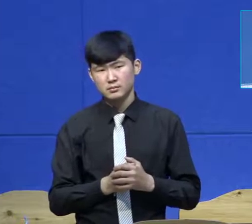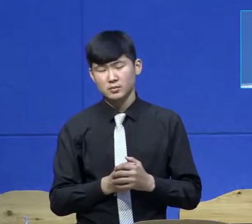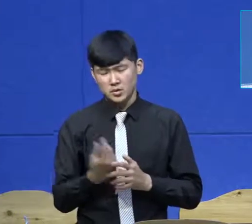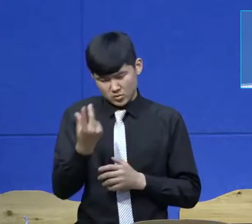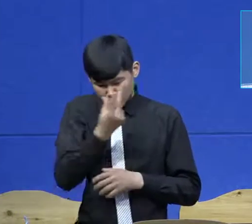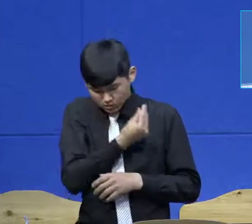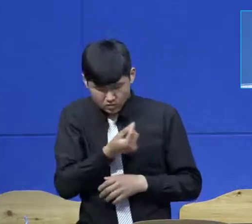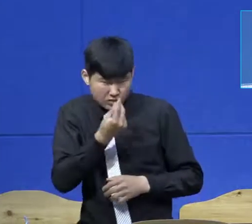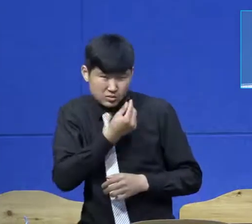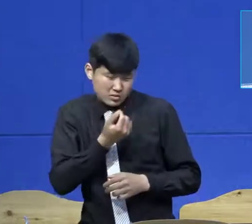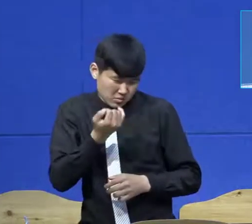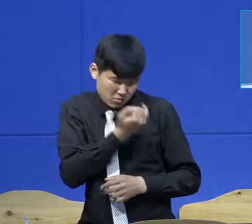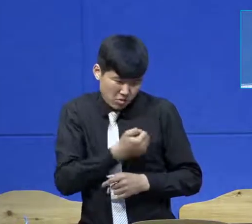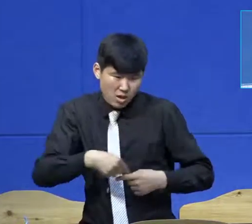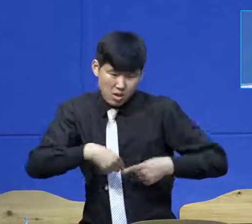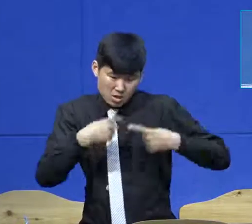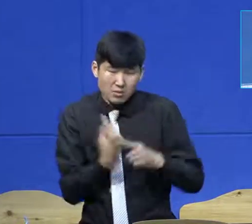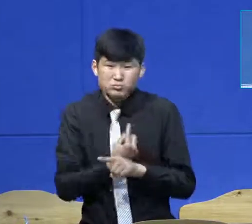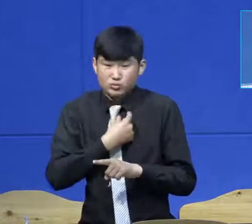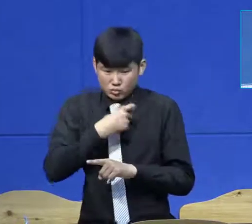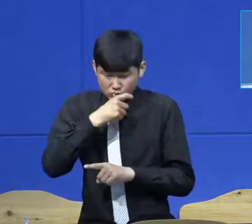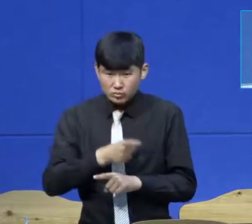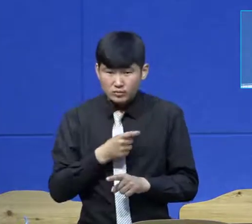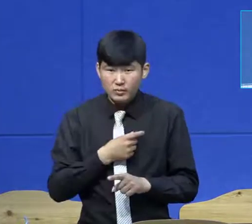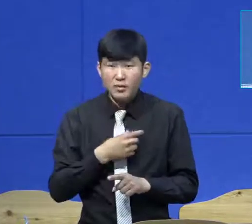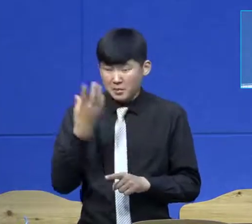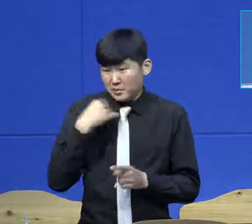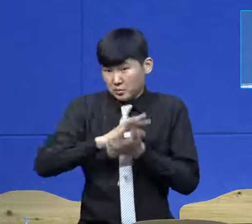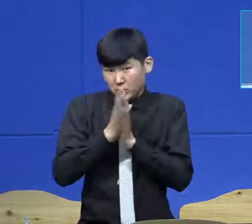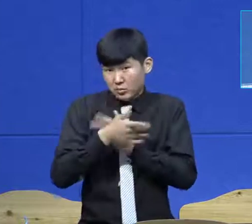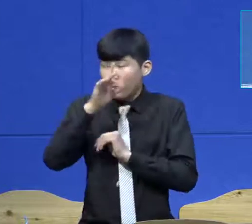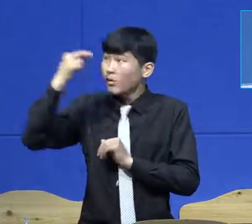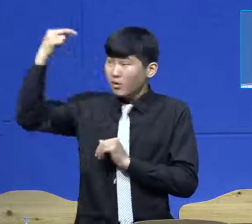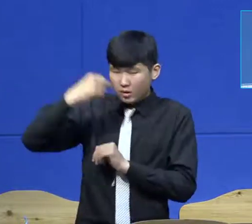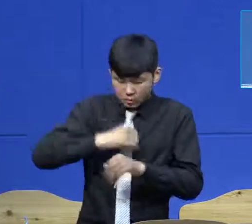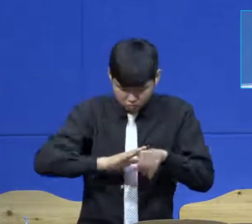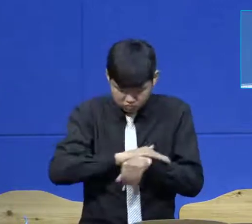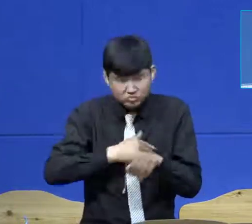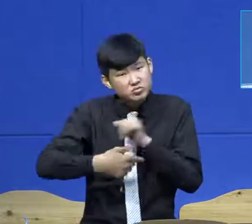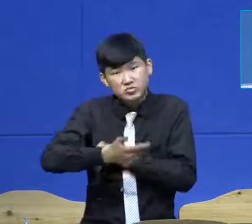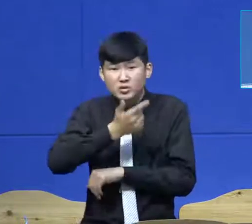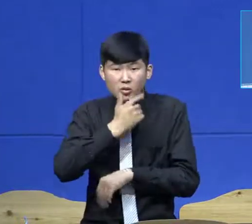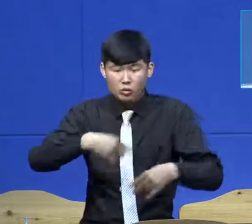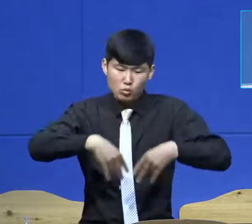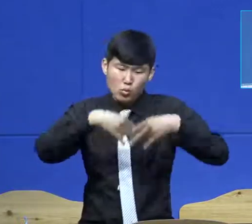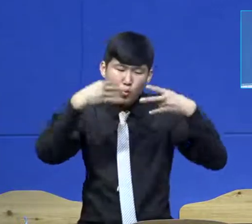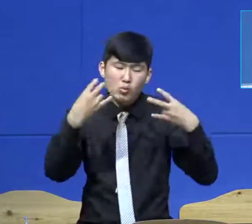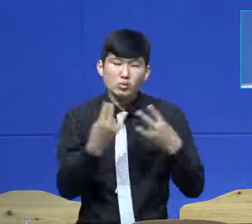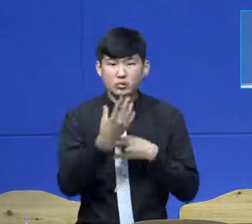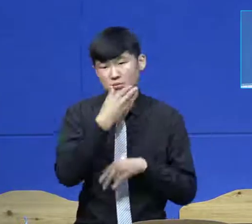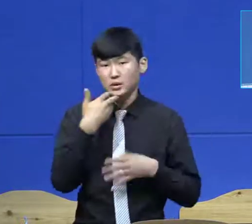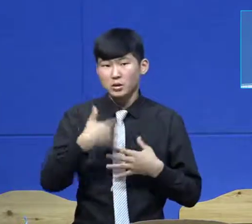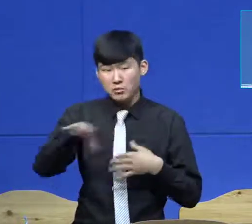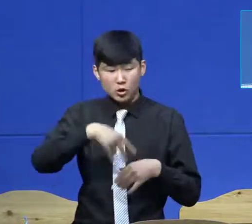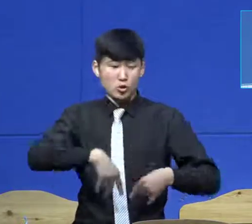Үнэхээр хэрцгий муухай гимт хэрэгтэн байлаач Бурхны өмнө ирээд уучлах чадахгүй нүгэлтэн гэж байхгүй.